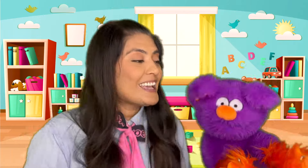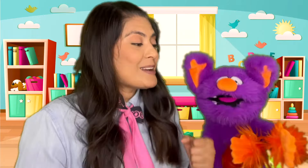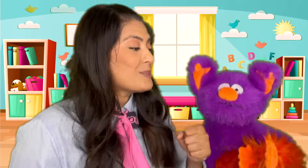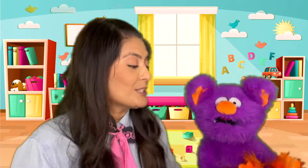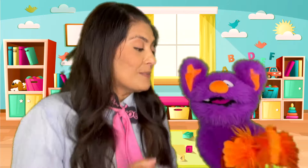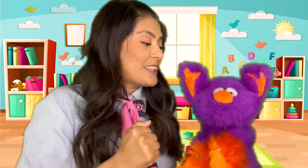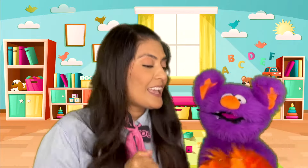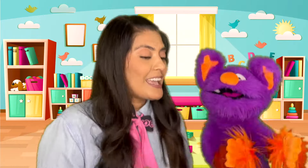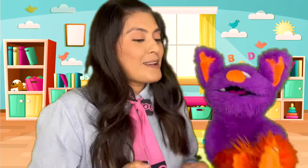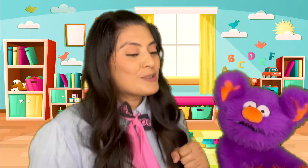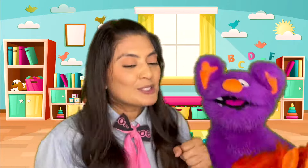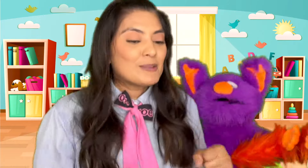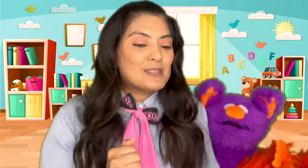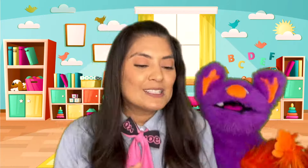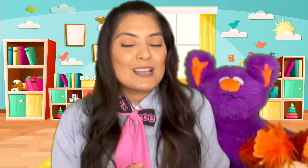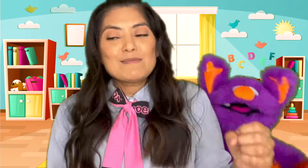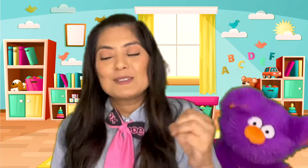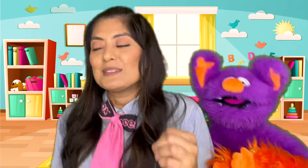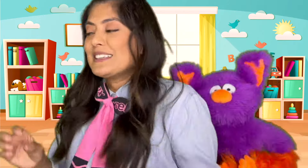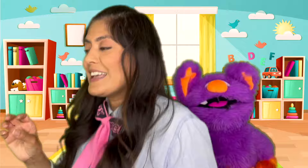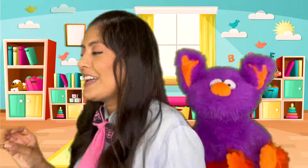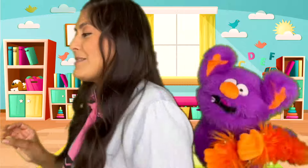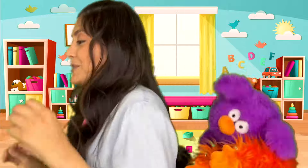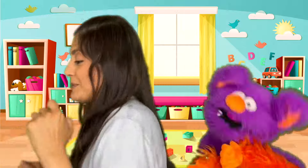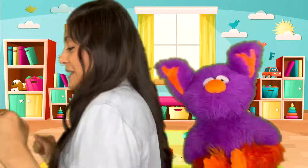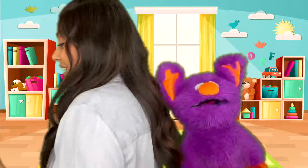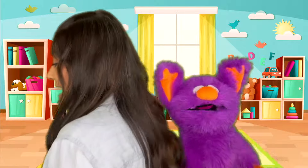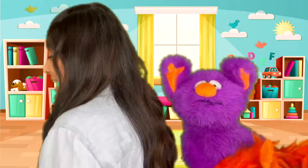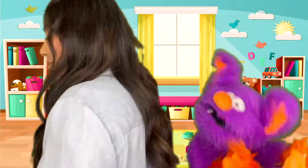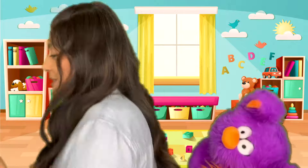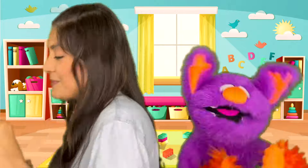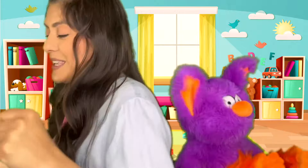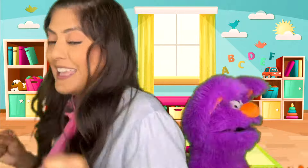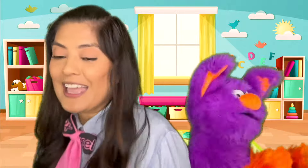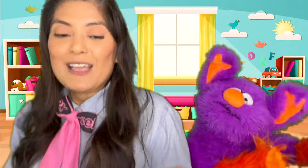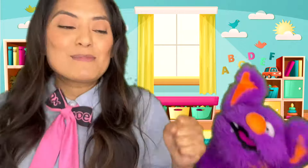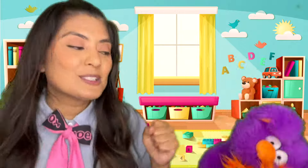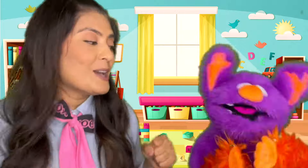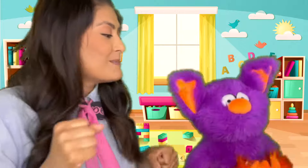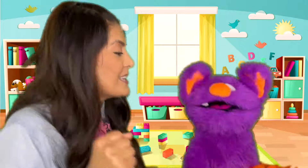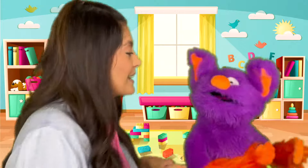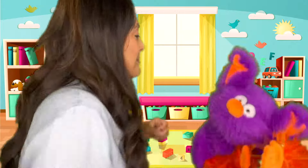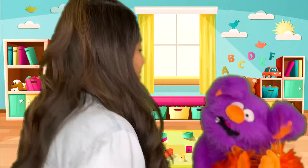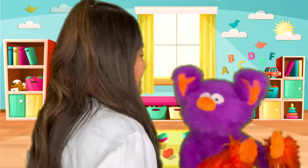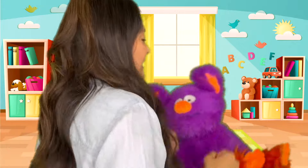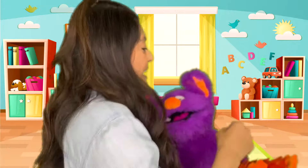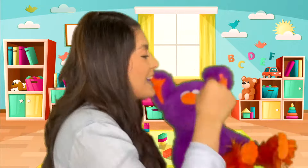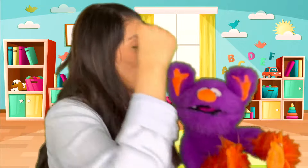Brinquemos, brinquemos, brinquemos, brinquemos, brinquemos, brinquemos, brinquemos, brinquemos,